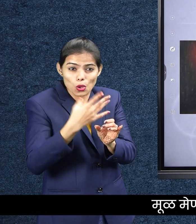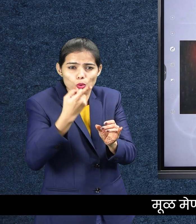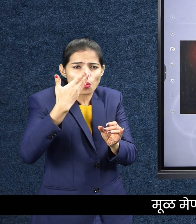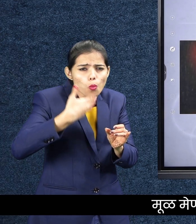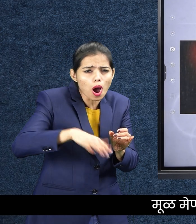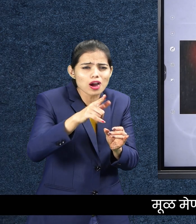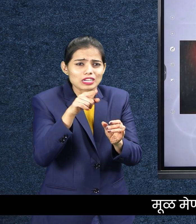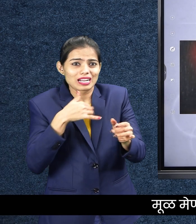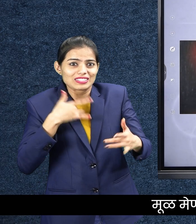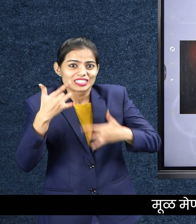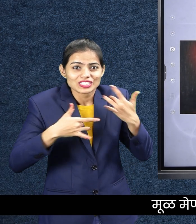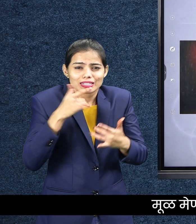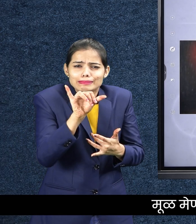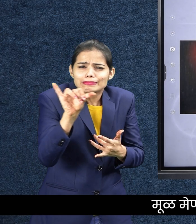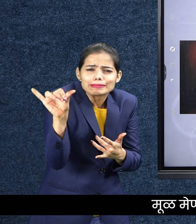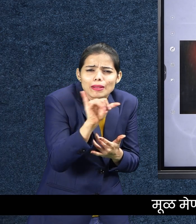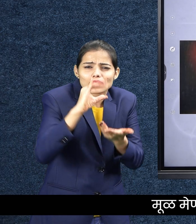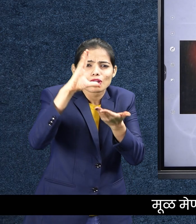मूळ मेणबत्तीच्या घनफळाप्रमाणेच असेल.